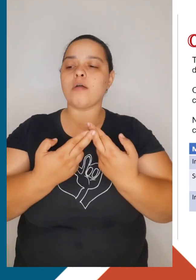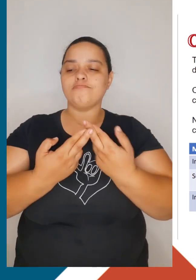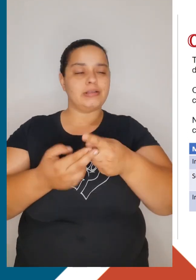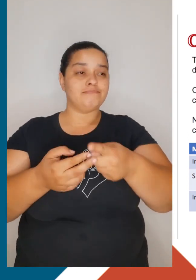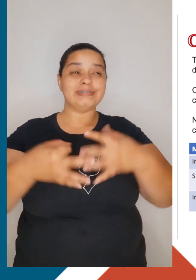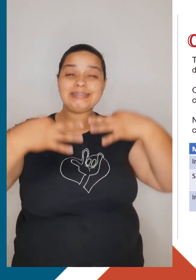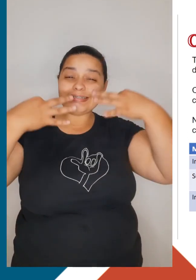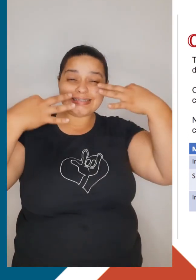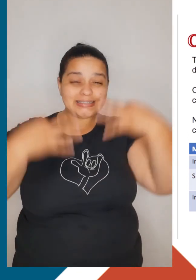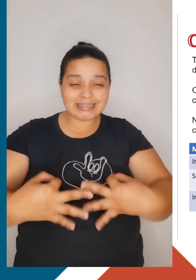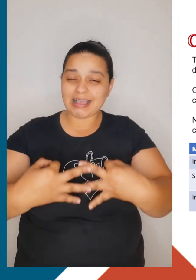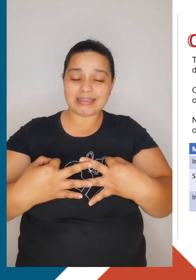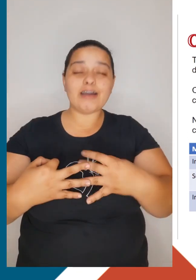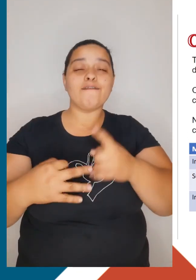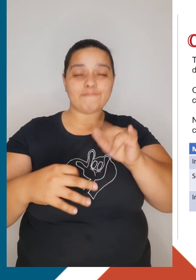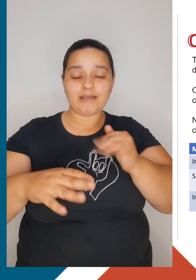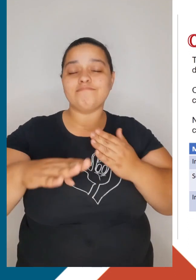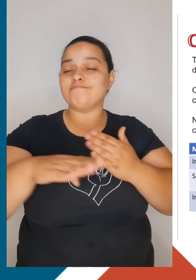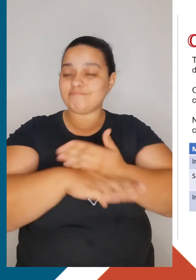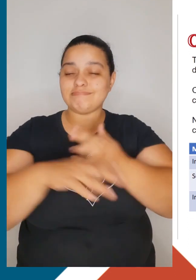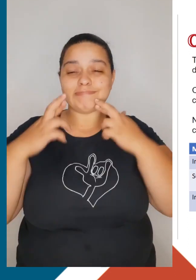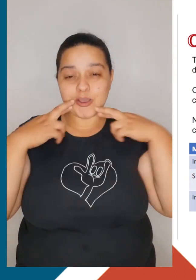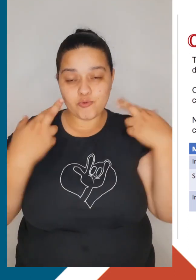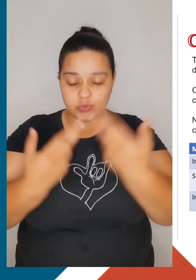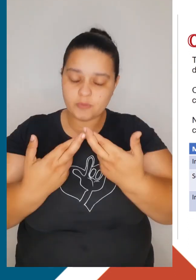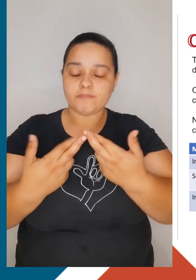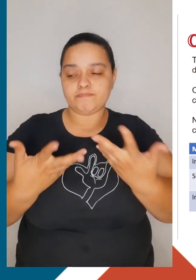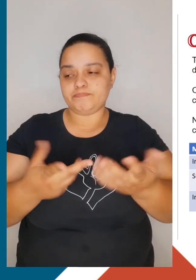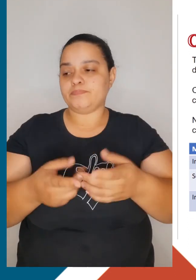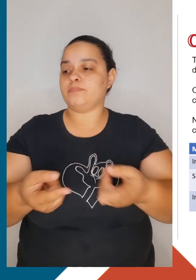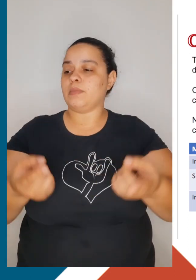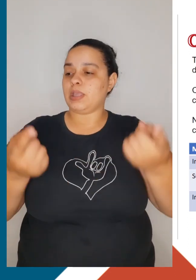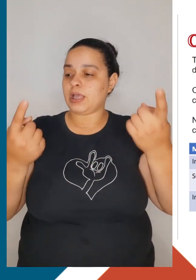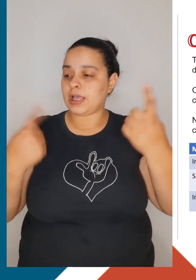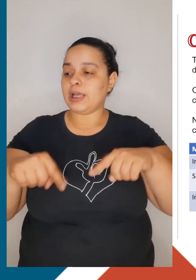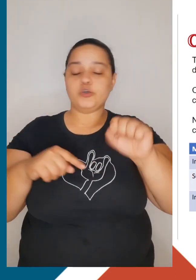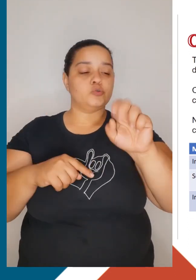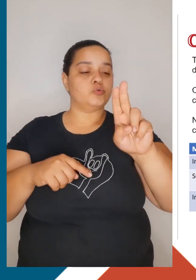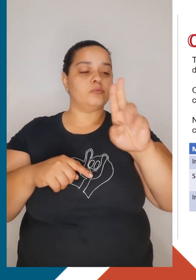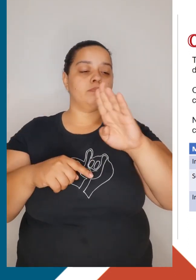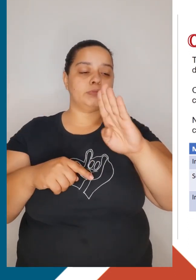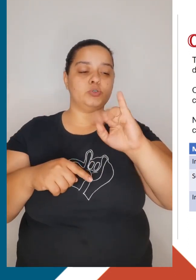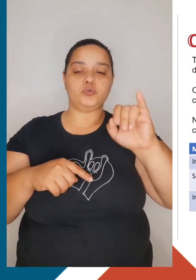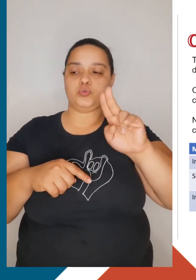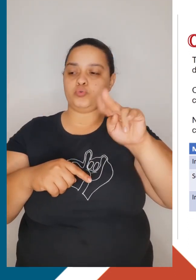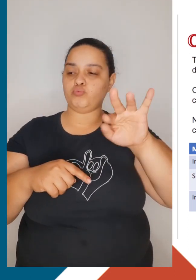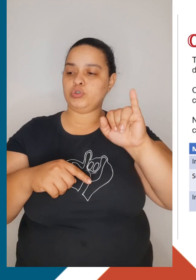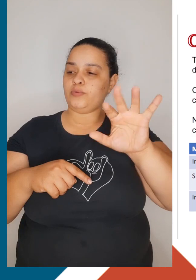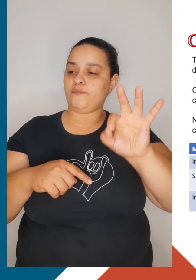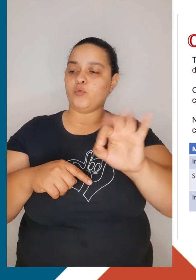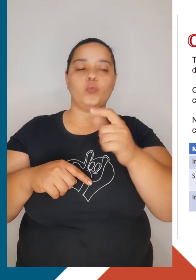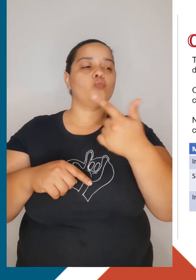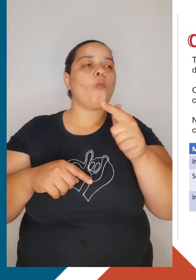tem a certeza de que é possível comparecer à reunião, por isso a afirmação. Já o modo subjuntivo indica um fato